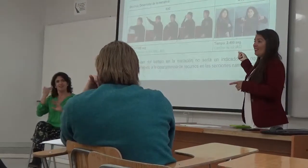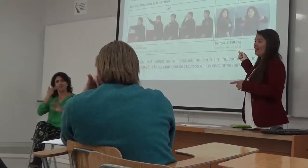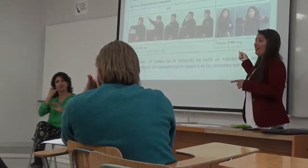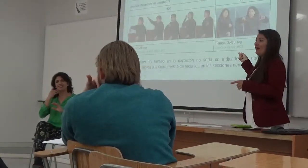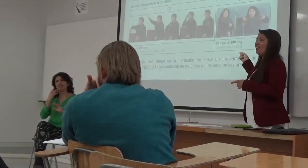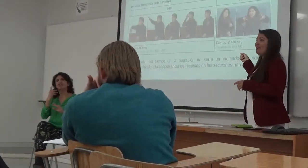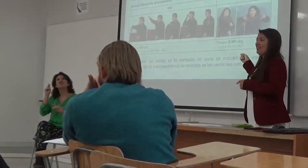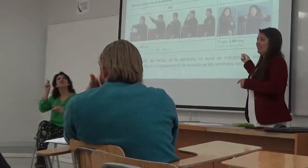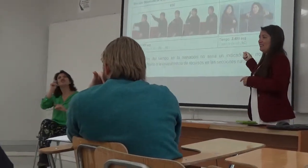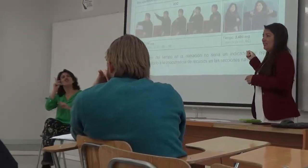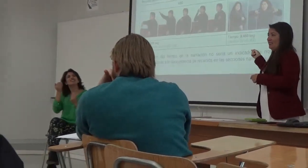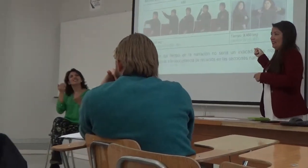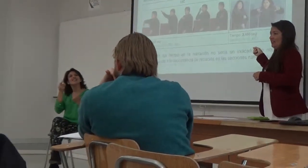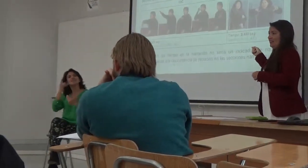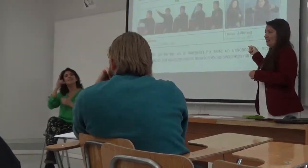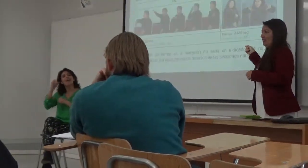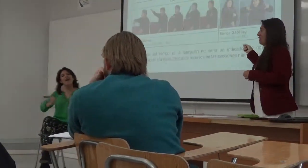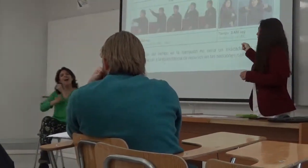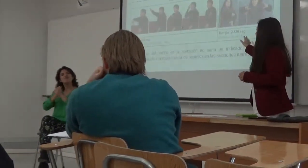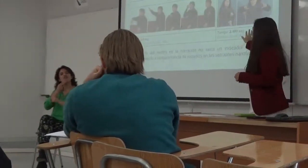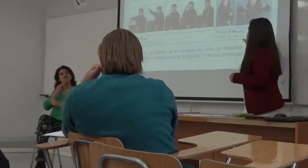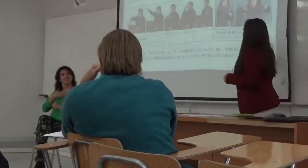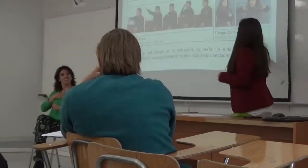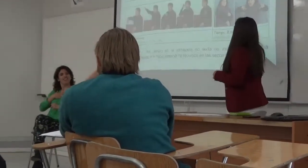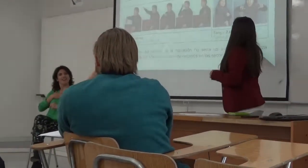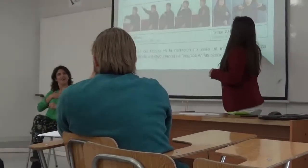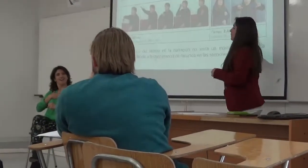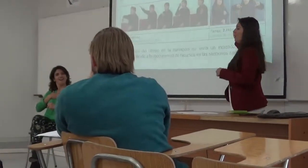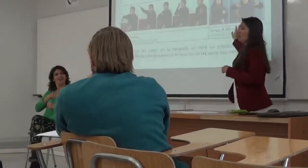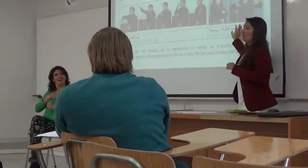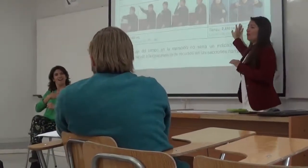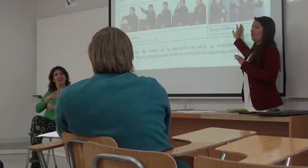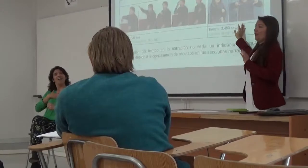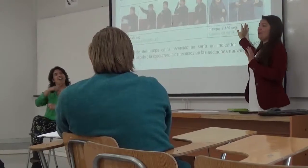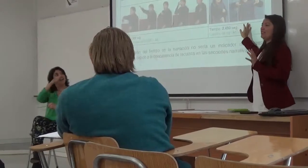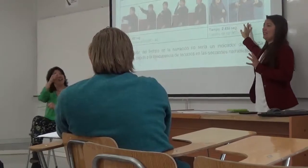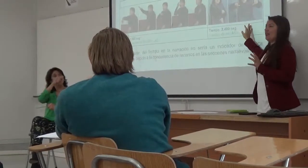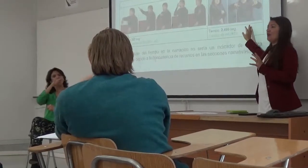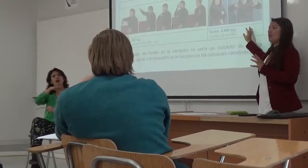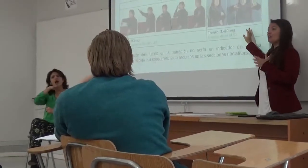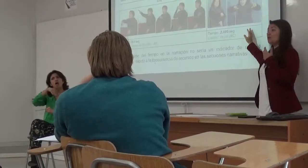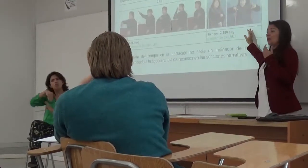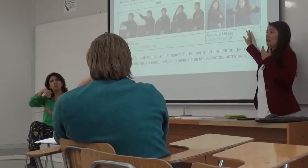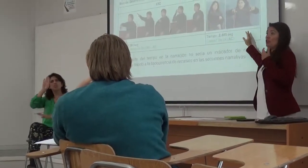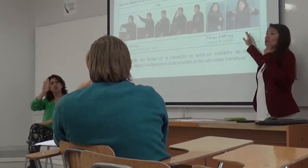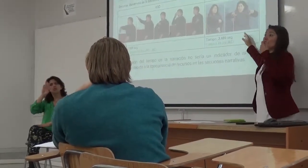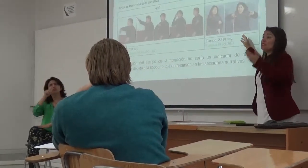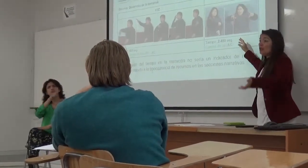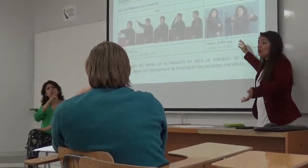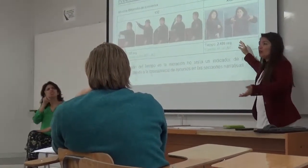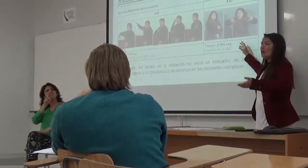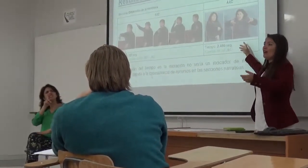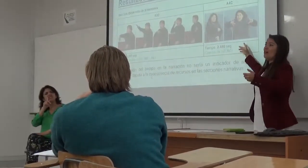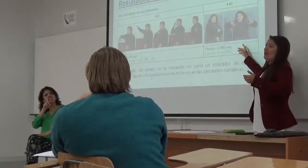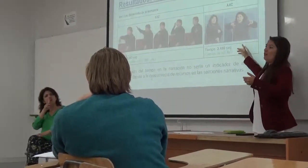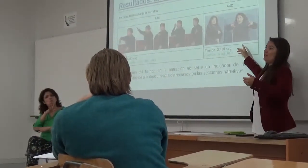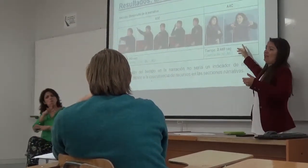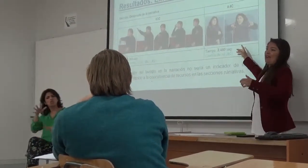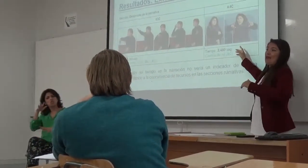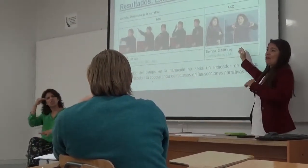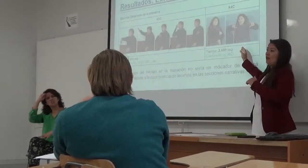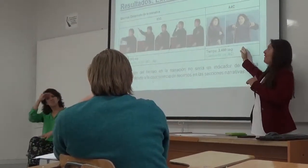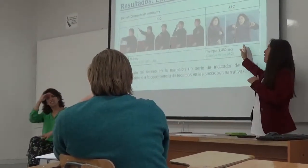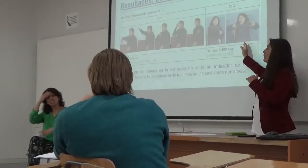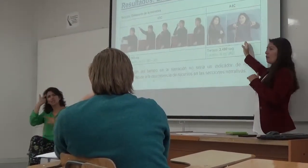edad la relevante acá. Ella, como adulta, uno podría decir, tiene mayor experiencia lingüística, o